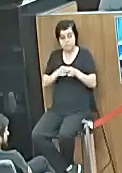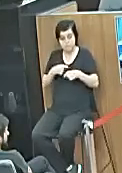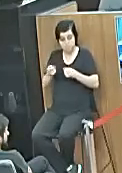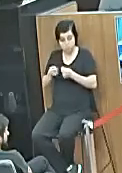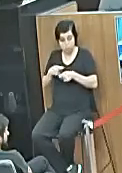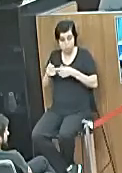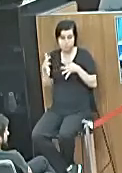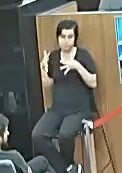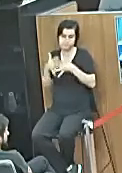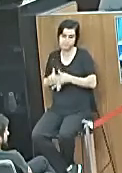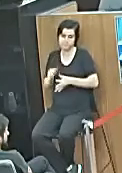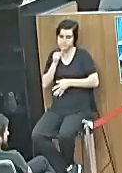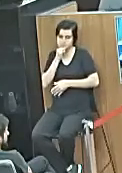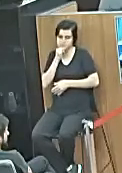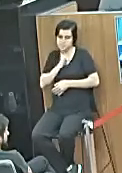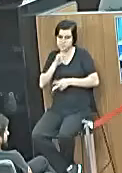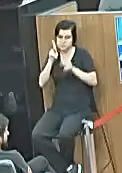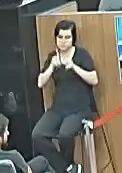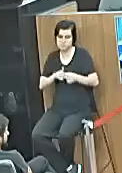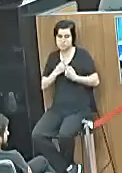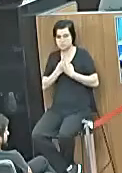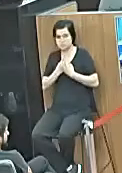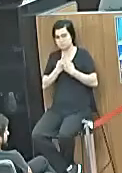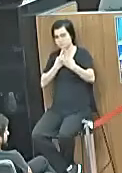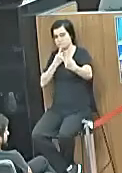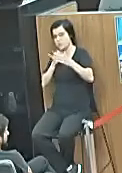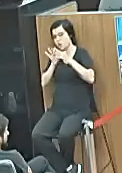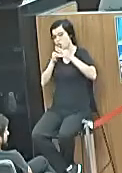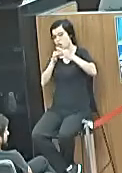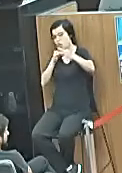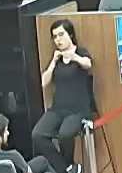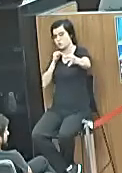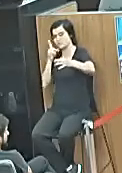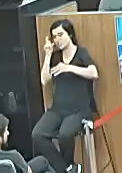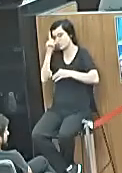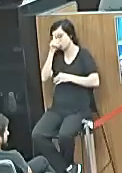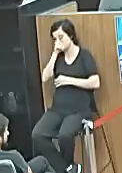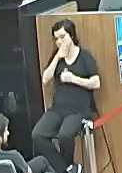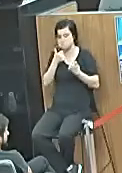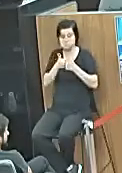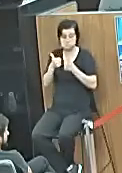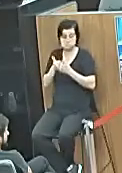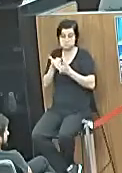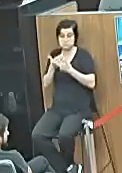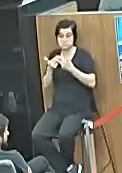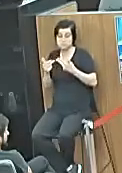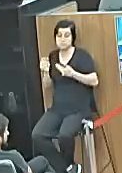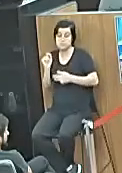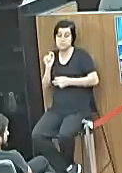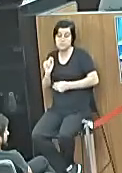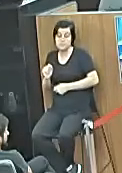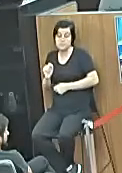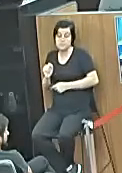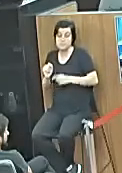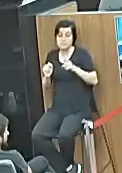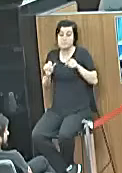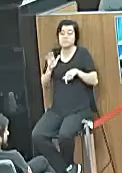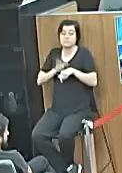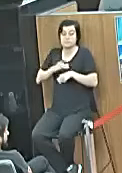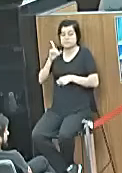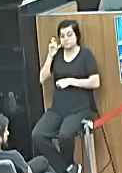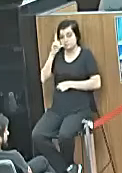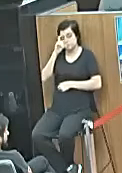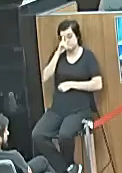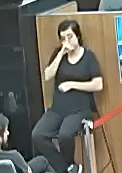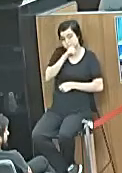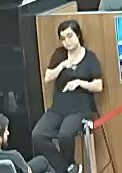com a pessoa tá numa região mais irmã mais afastada com dificuldade de transporte ela dificulta ela vai ter uma dificuldade